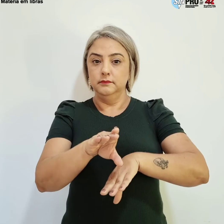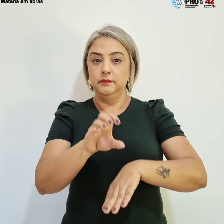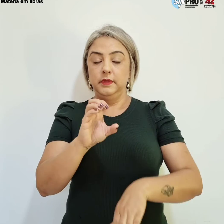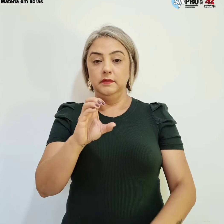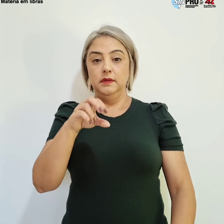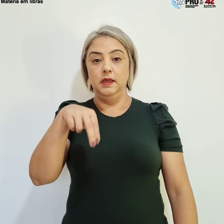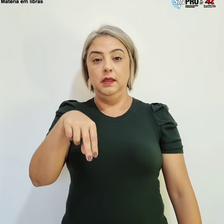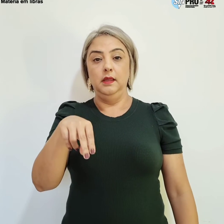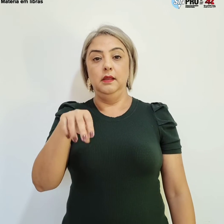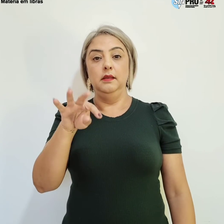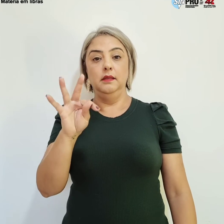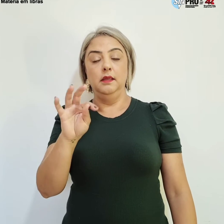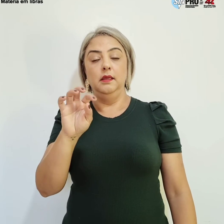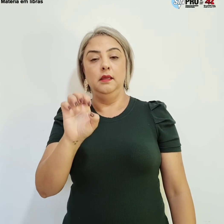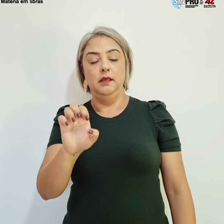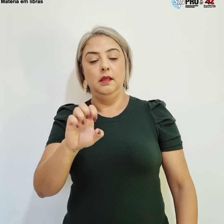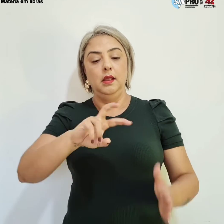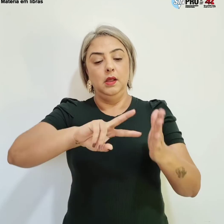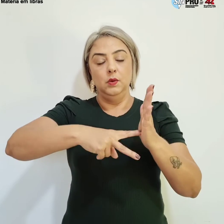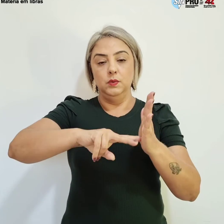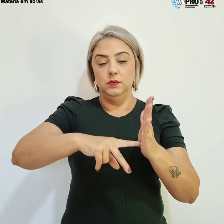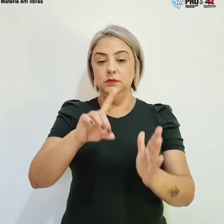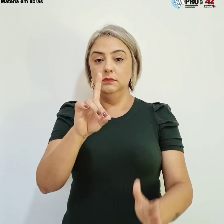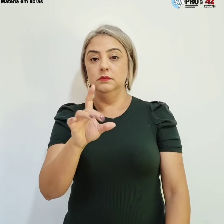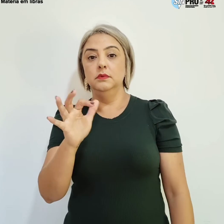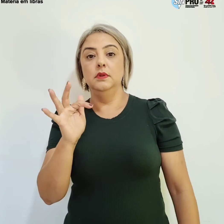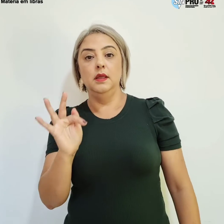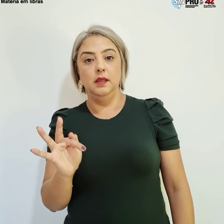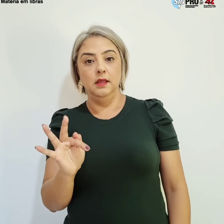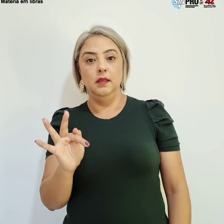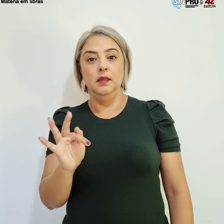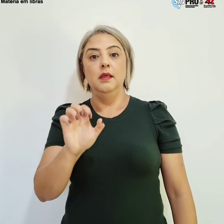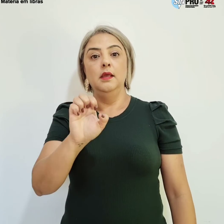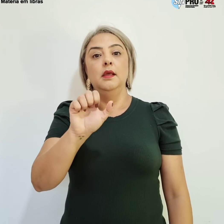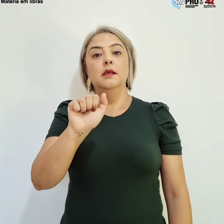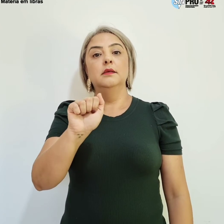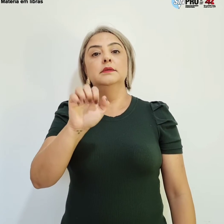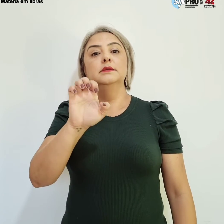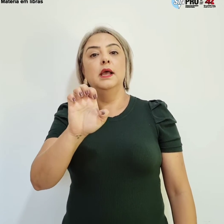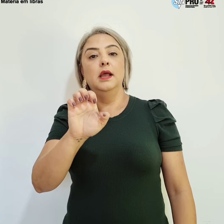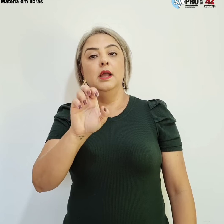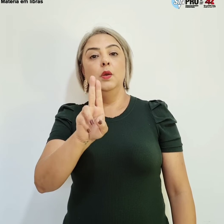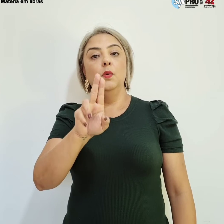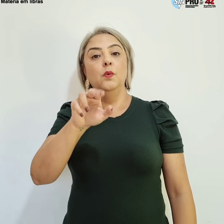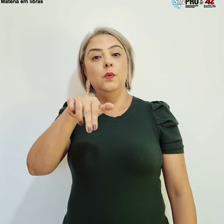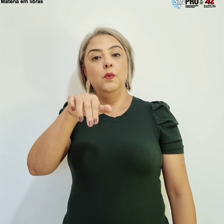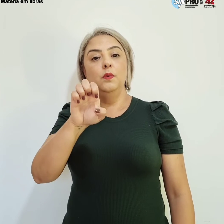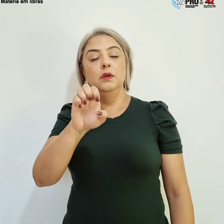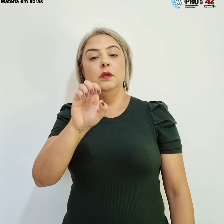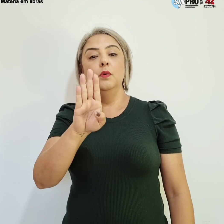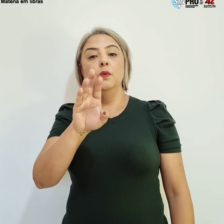CNTE, o Simpro-DF, SAI, UNE, UBS,